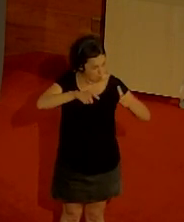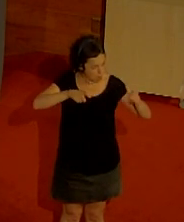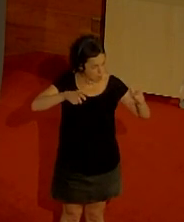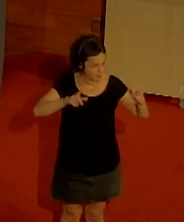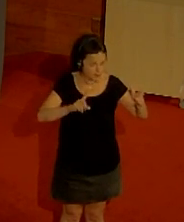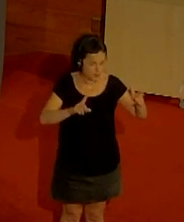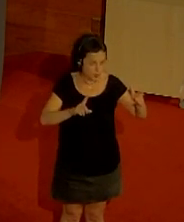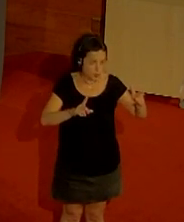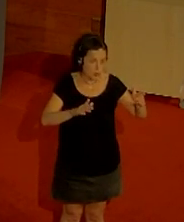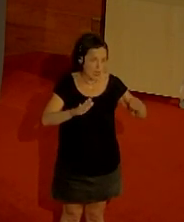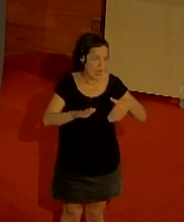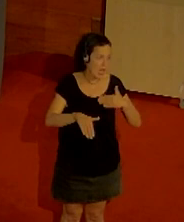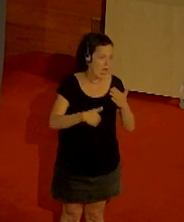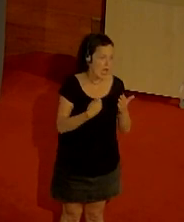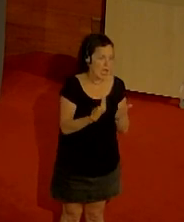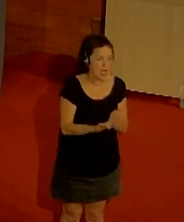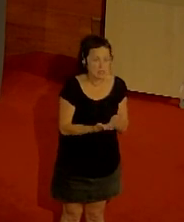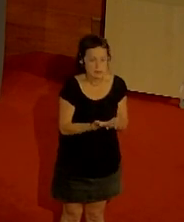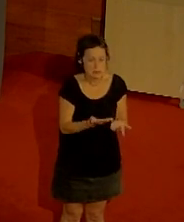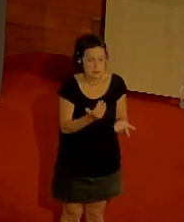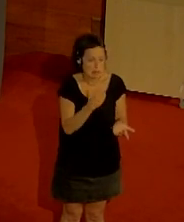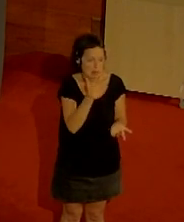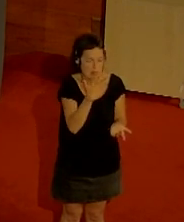ha pasado algo que justificara que las tuvieran, etc.